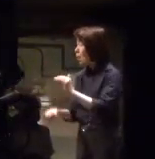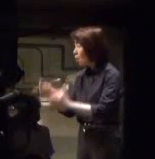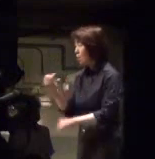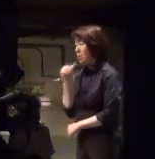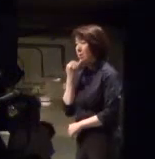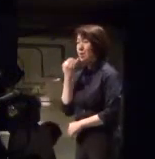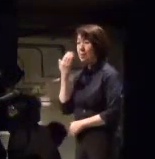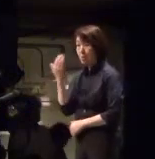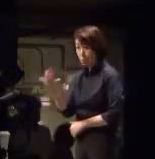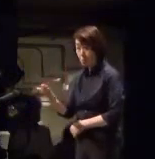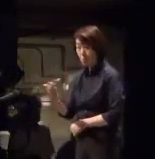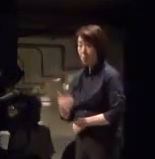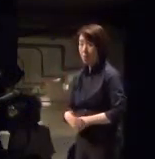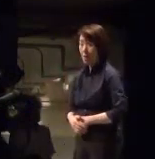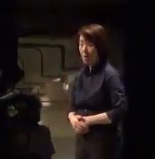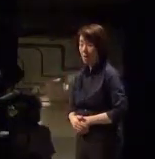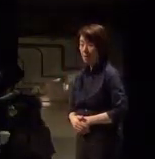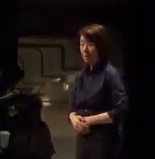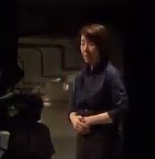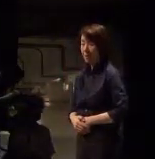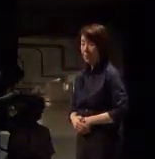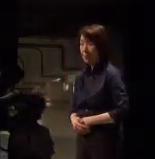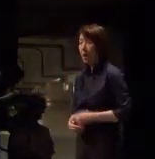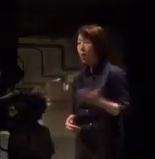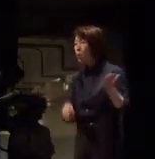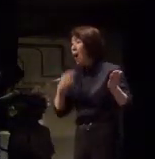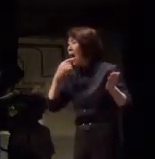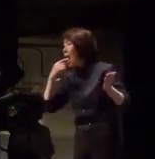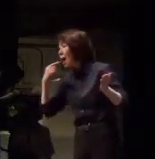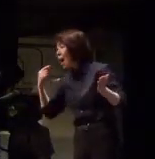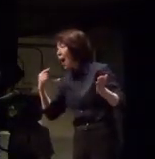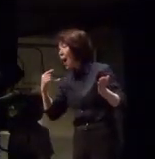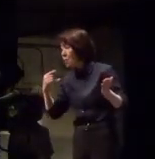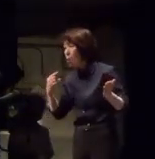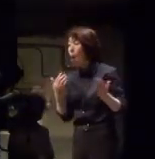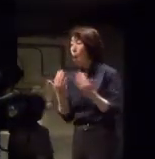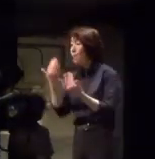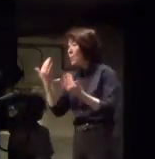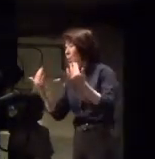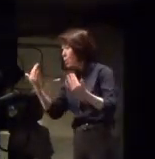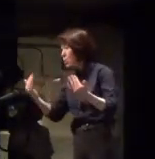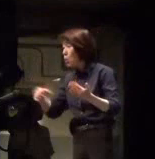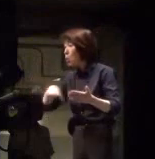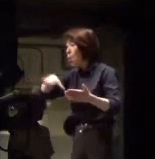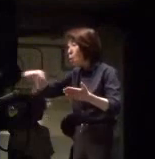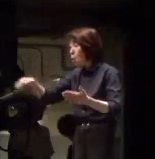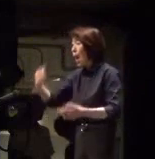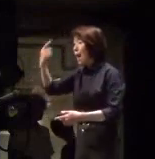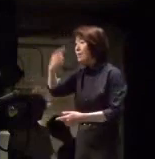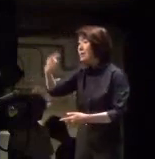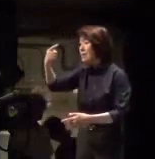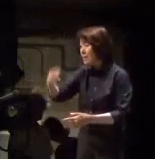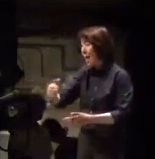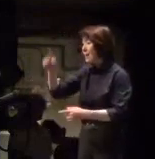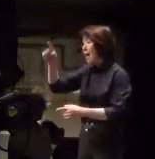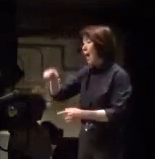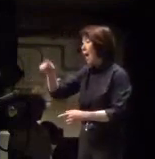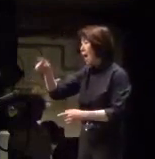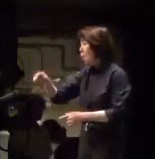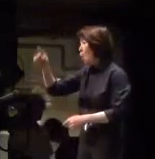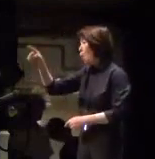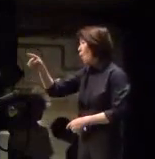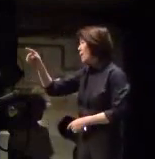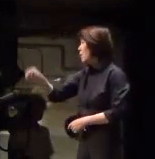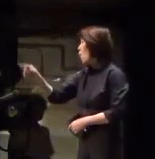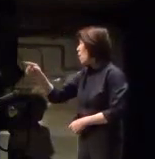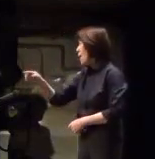ことなんでしょうか。この赤黄緑のところは面積にすると ると約1000平方キロメートルあります